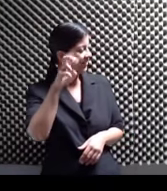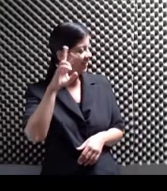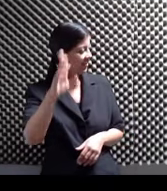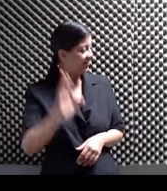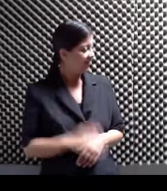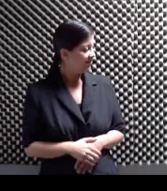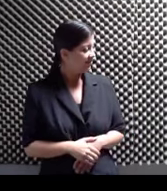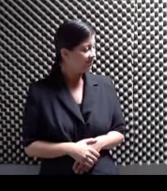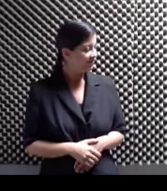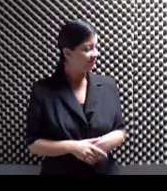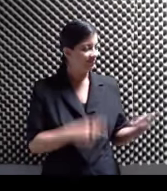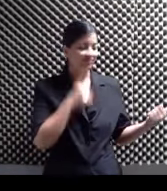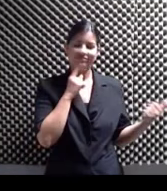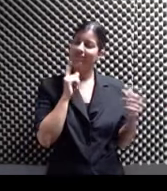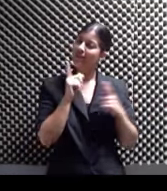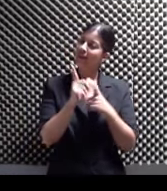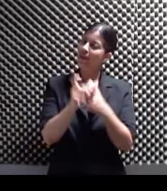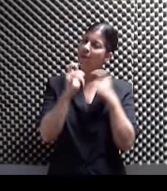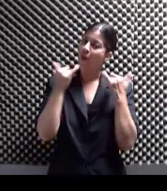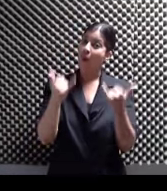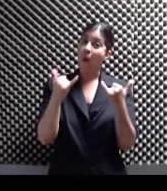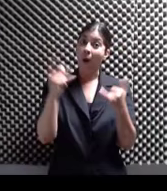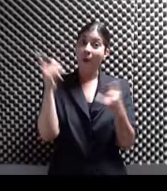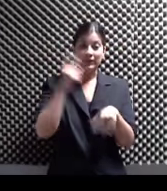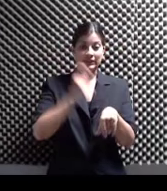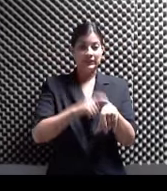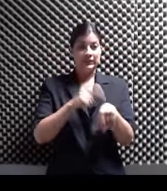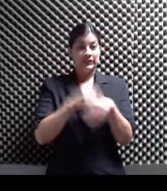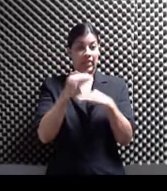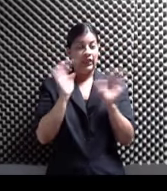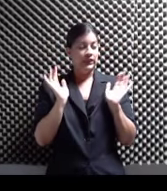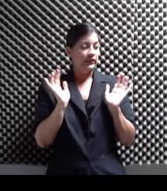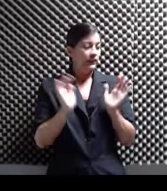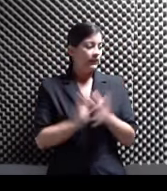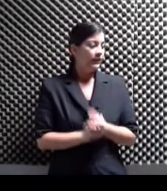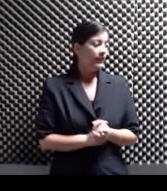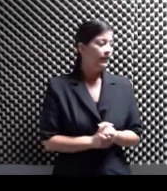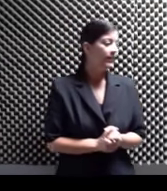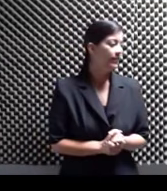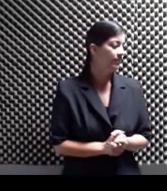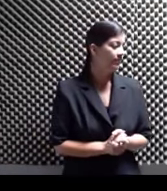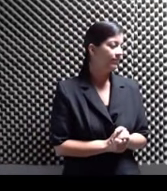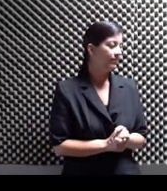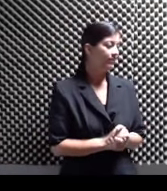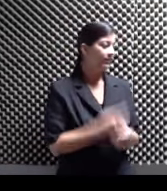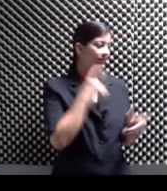Yo veo que tienes par de discos ahí. Rapidito hoy porque el tiempo apremia, pero... Nos podemos ir más.